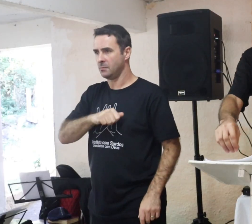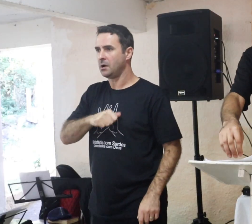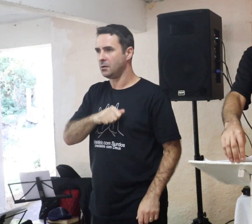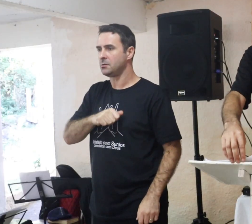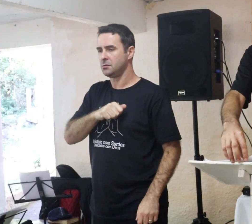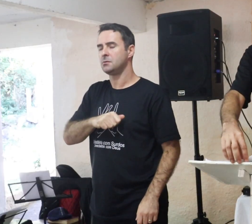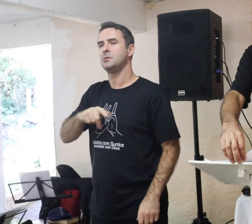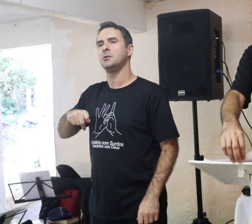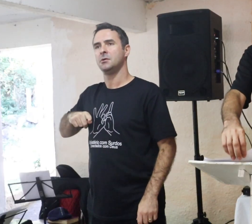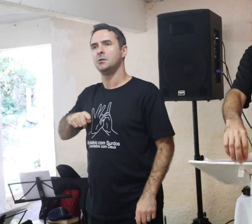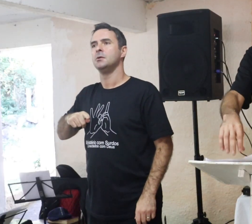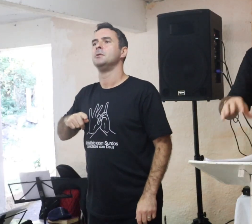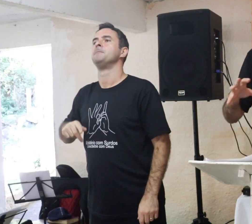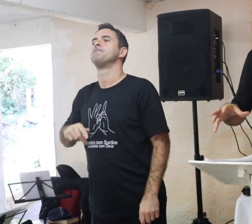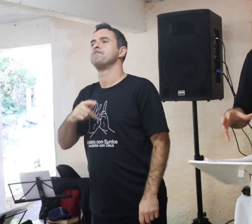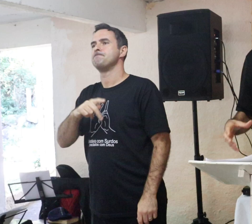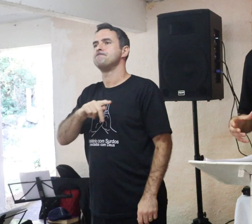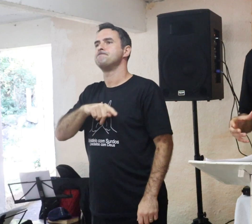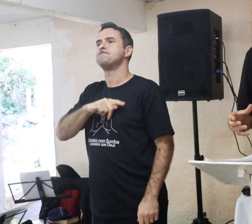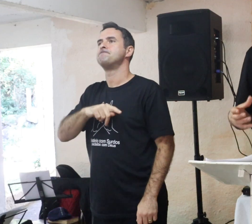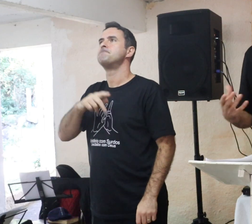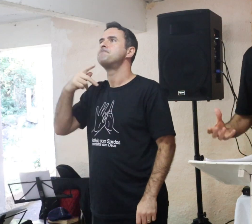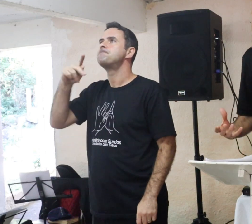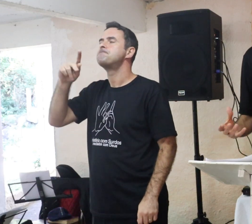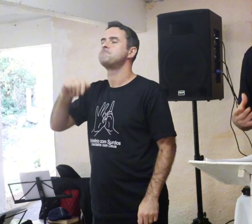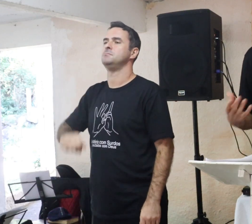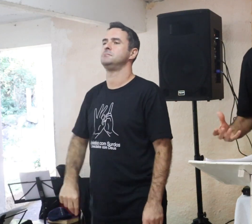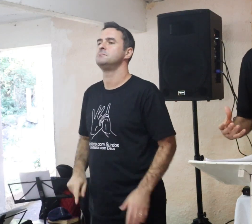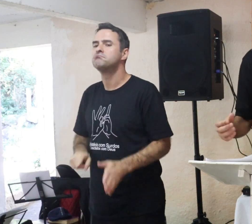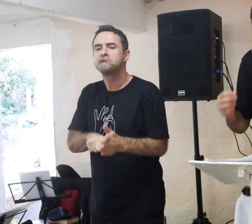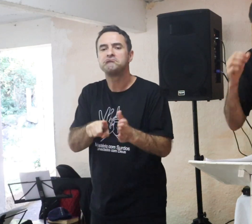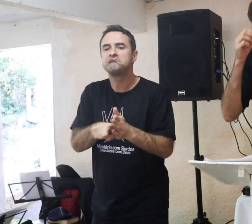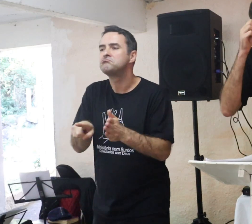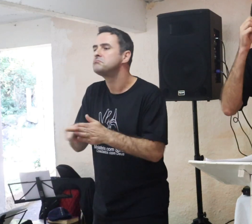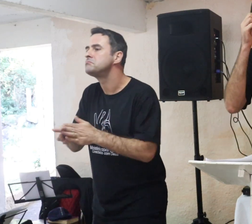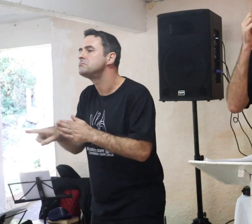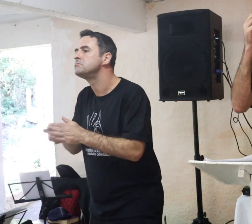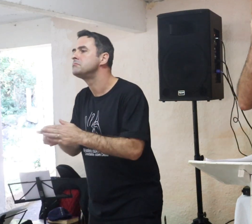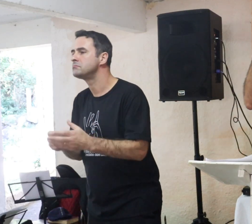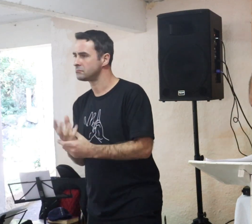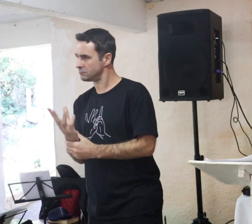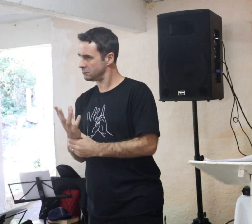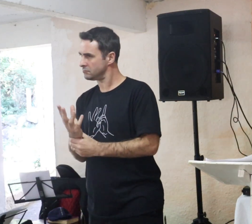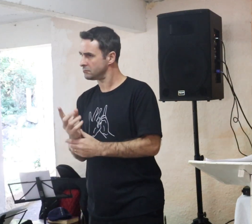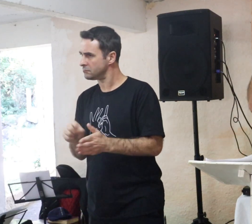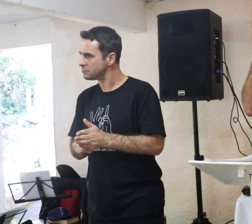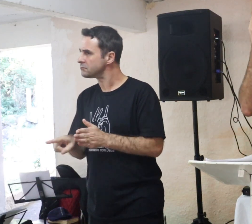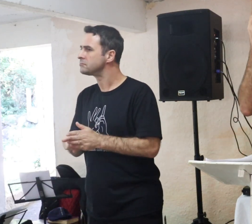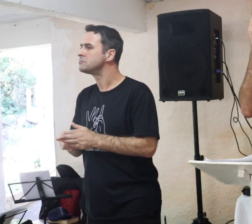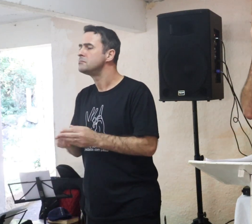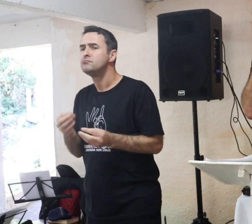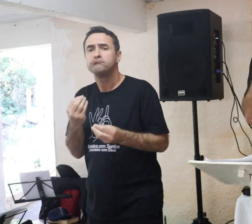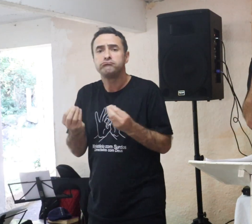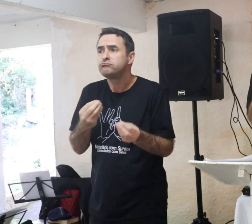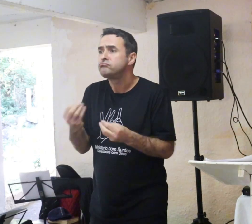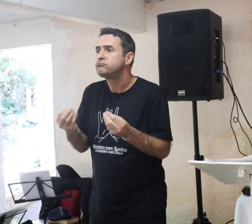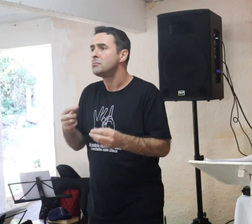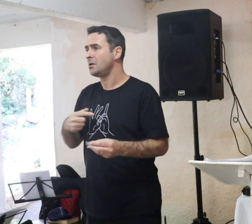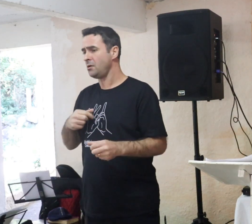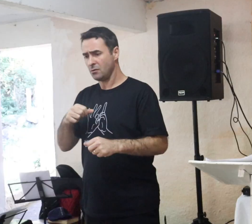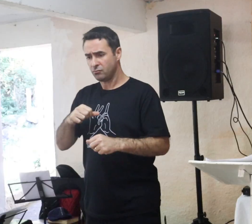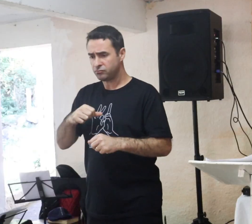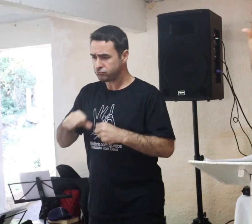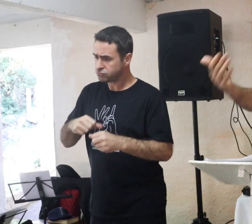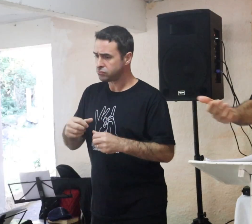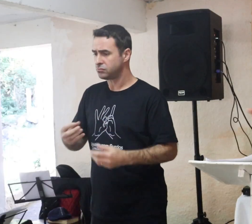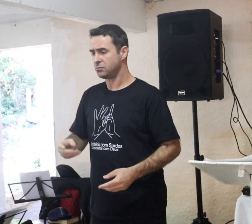50. Então surge aqui uma pergunta, né? E agora, apóstolo Paulo, como eu vou resolver esse problema? Porque eu quero